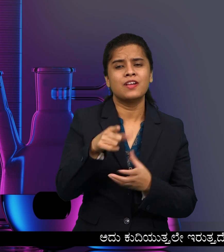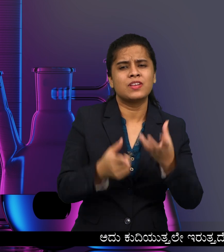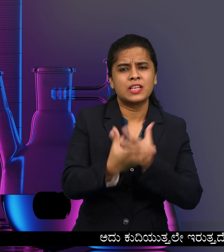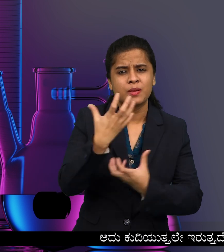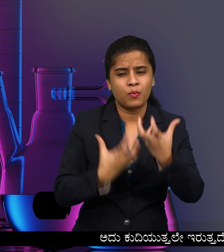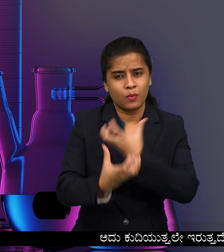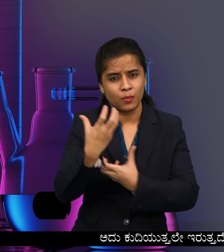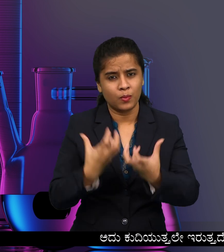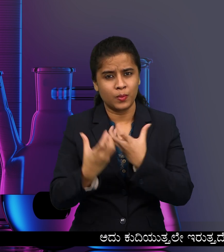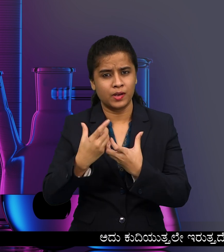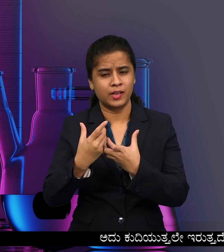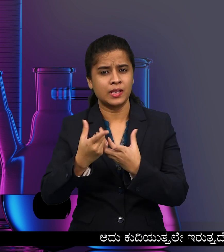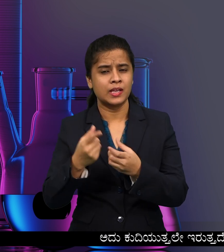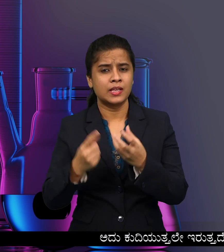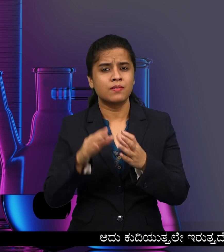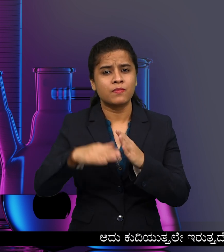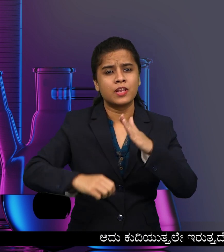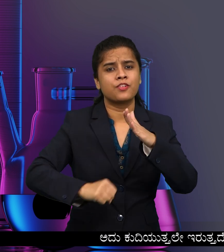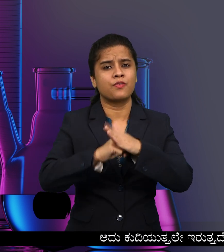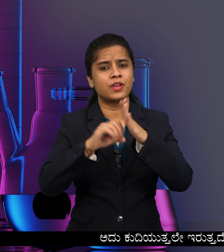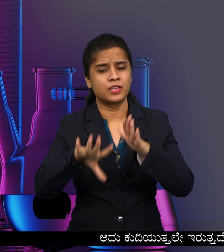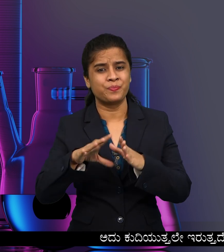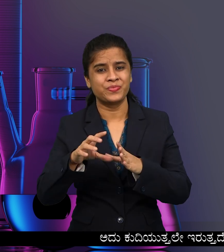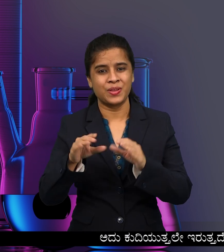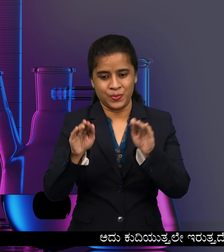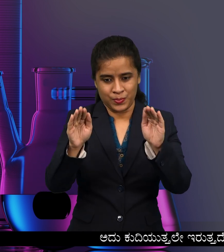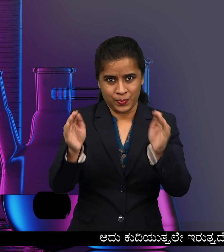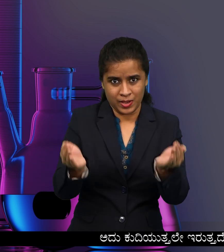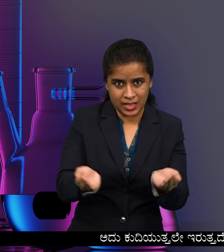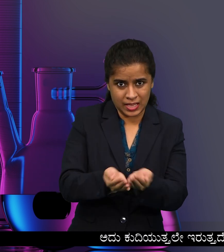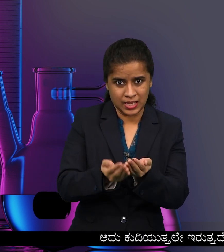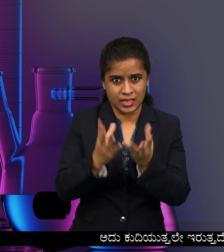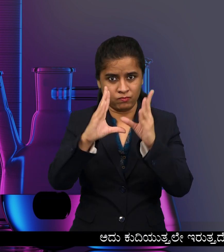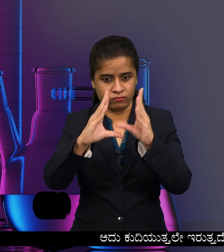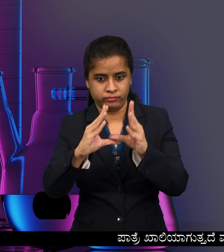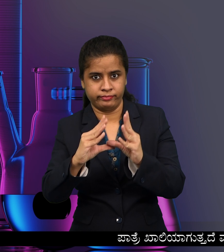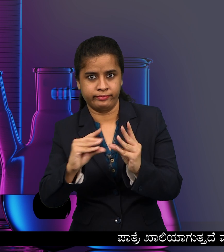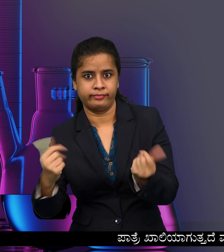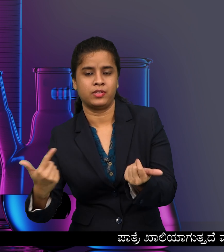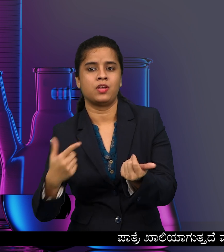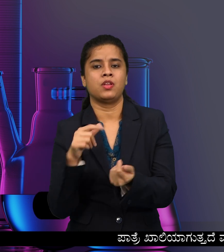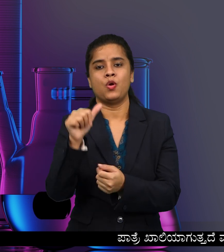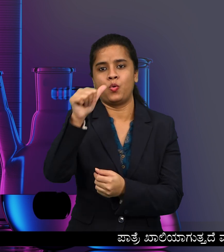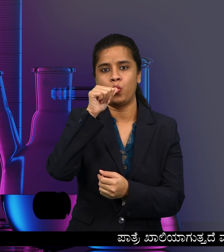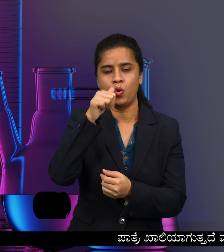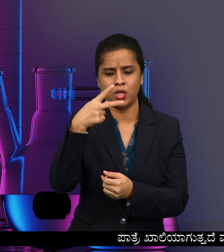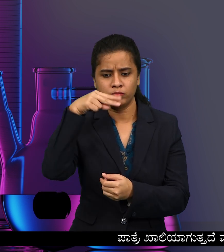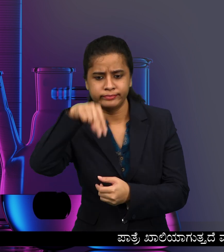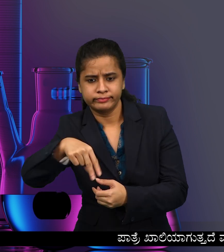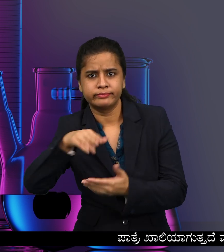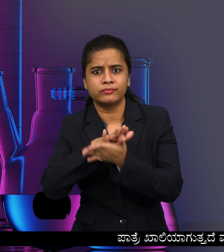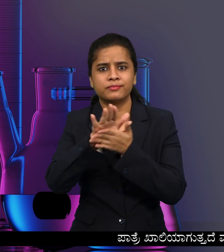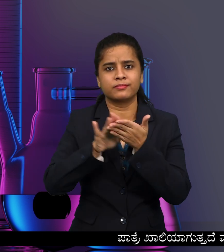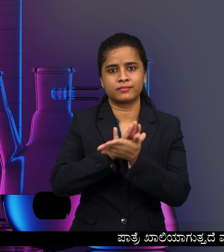ಮರೆತರೆ ಅದು ಕುದಿಯುತ್ತಲೇ ಇರುತ್ತದೆ ಮತ್ತು ಒಂದು ಹಂತವನ್ನು ತಲುಪಿದಾಗ ಪಾತ್ರೆ